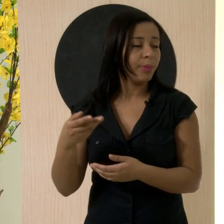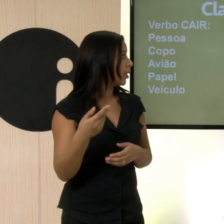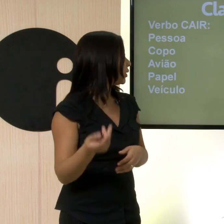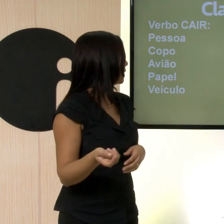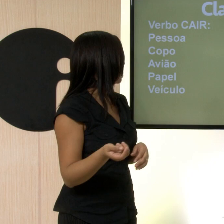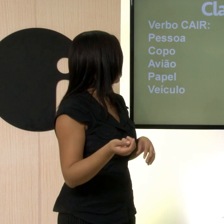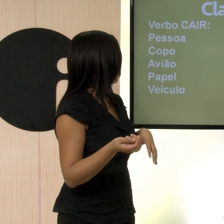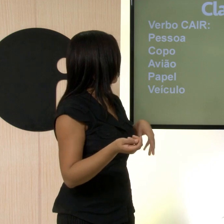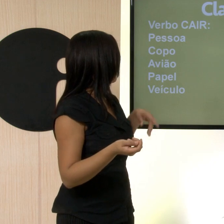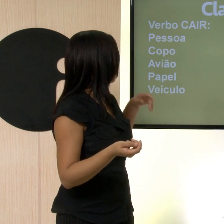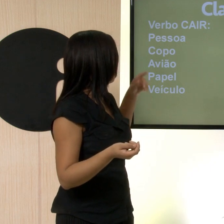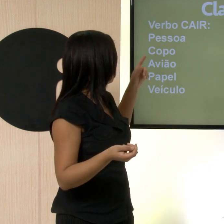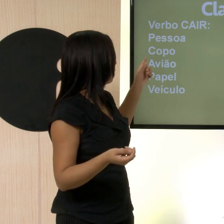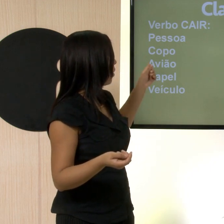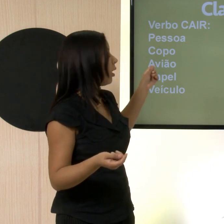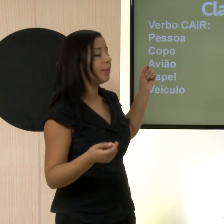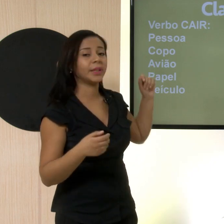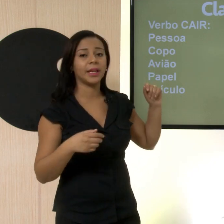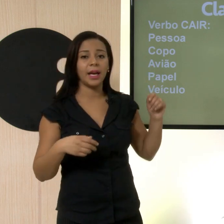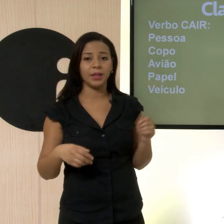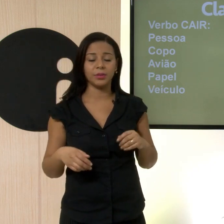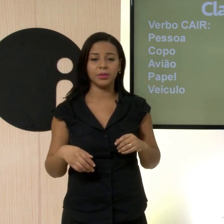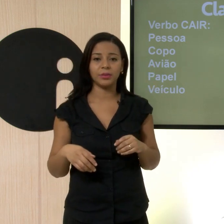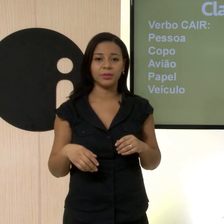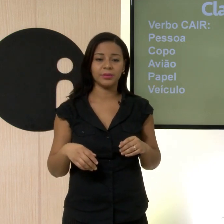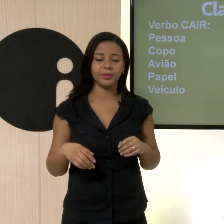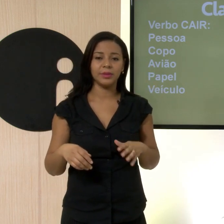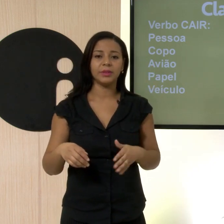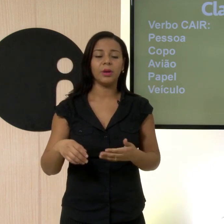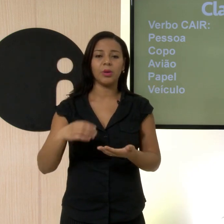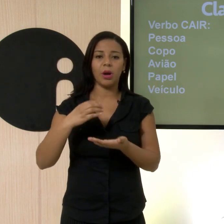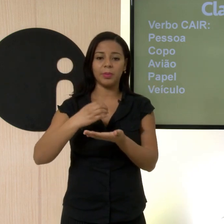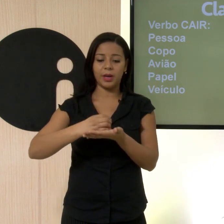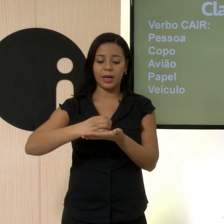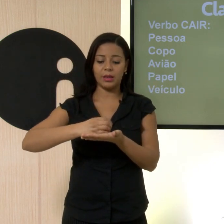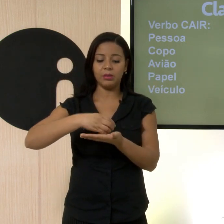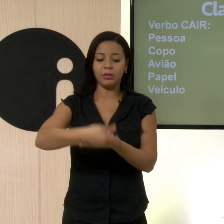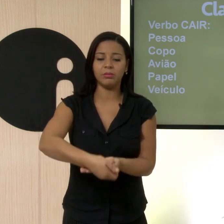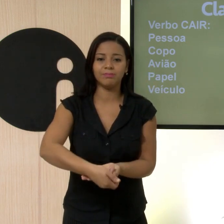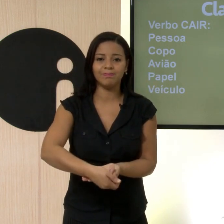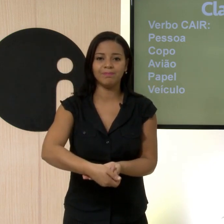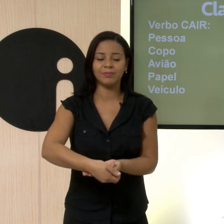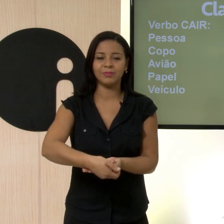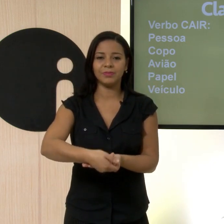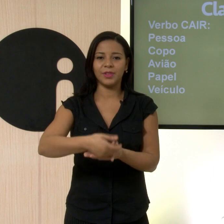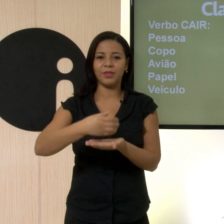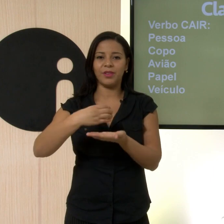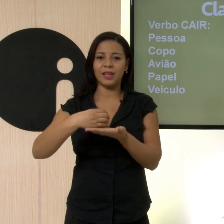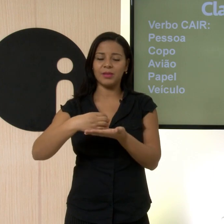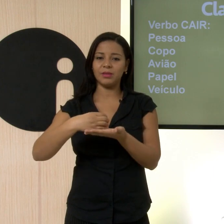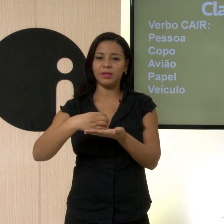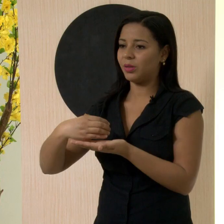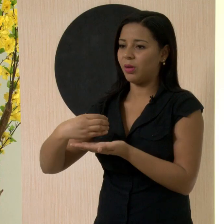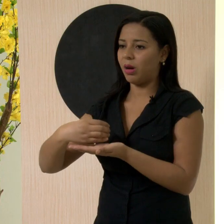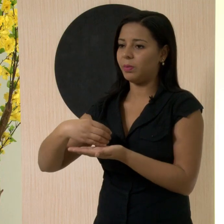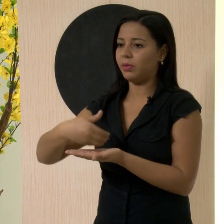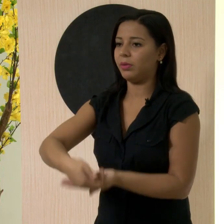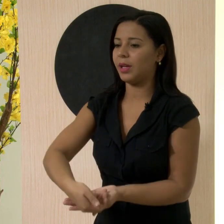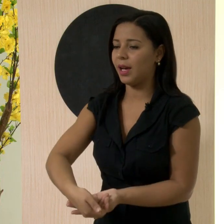Pode ser também um copo que caiu. Então, o copo caiu, eu faço que o copo